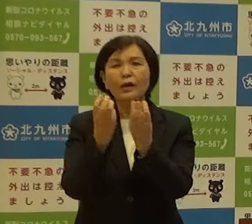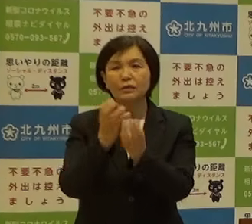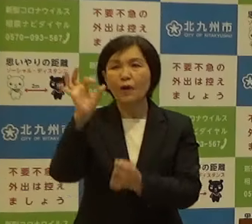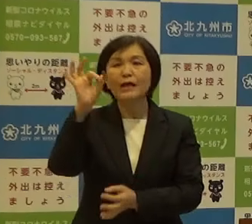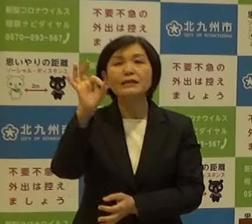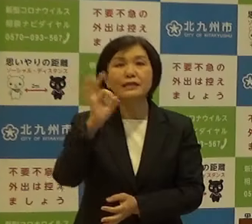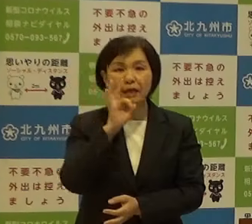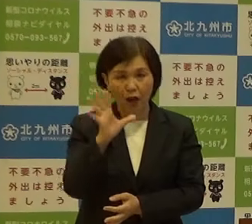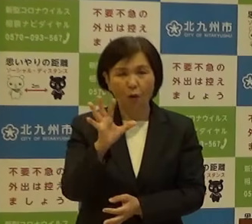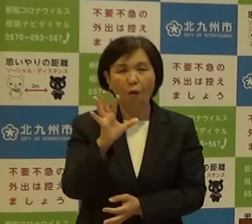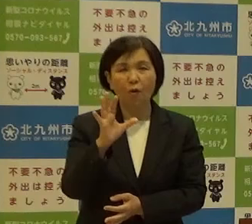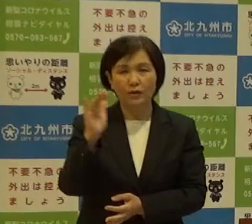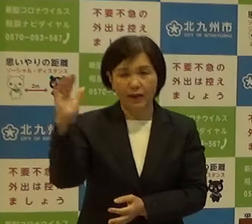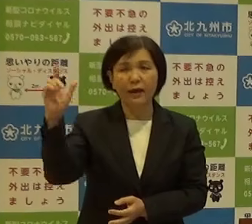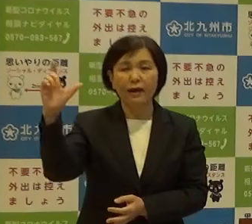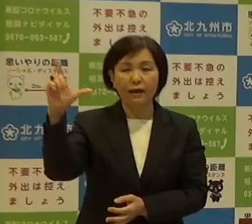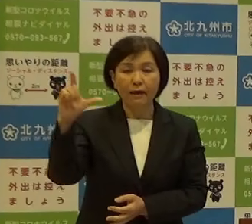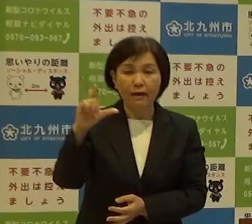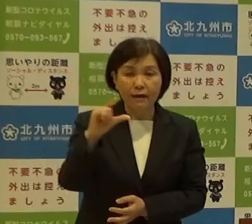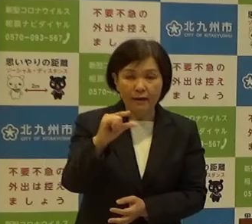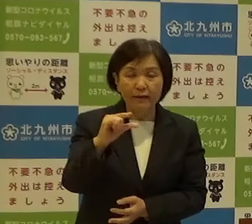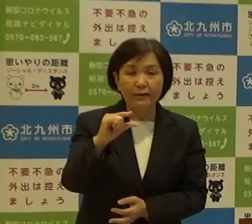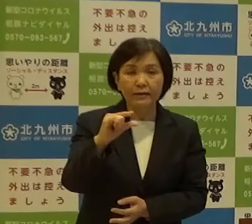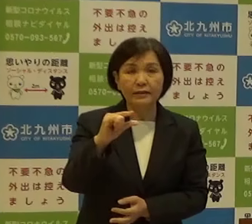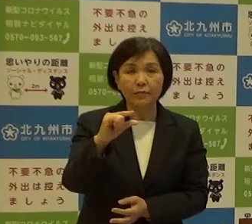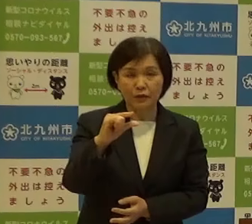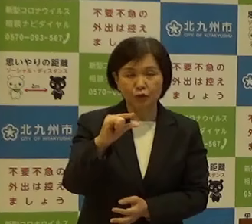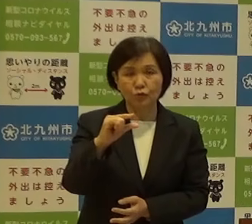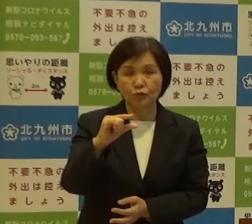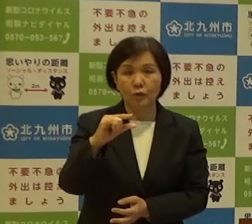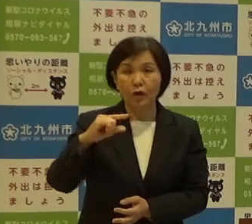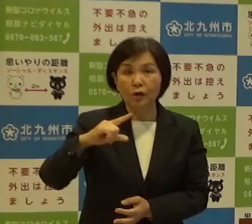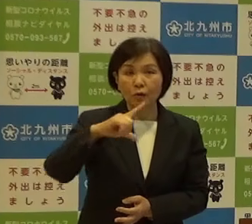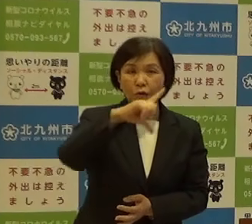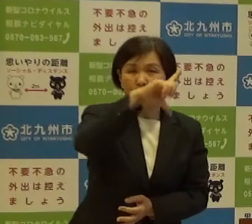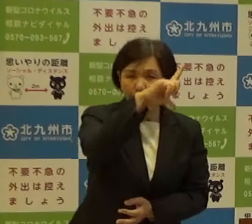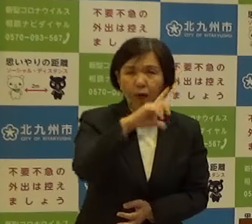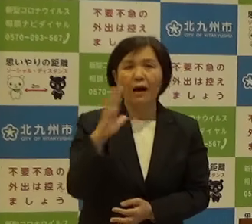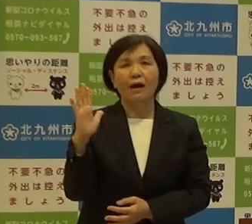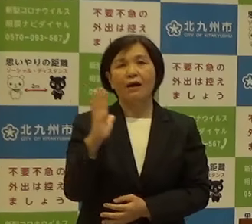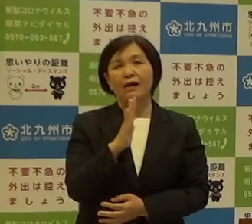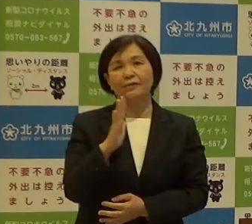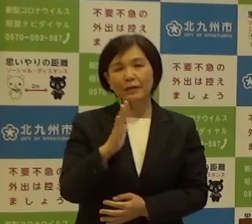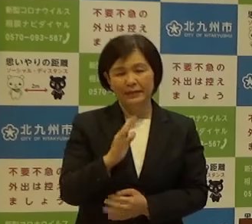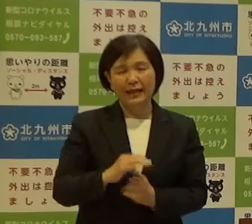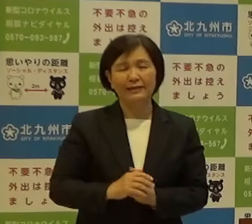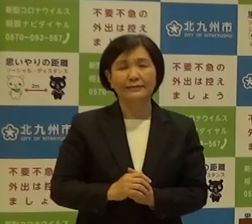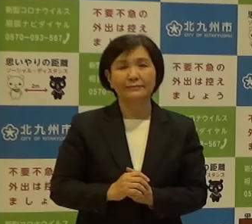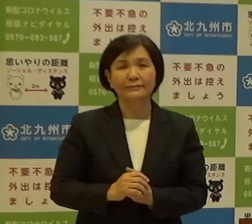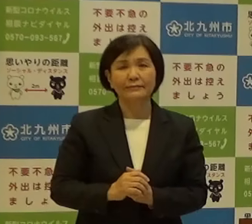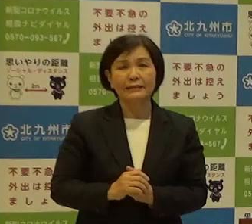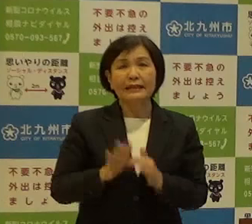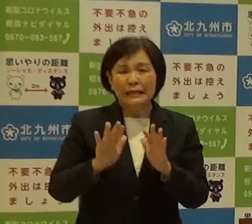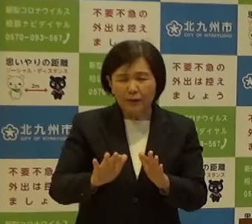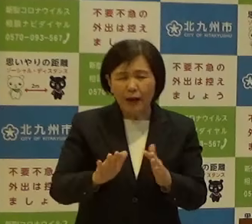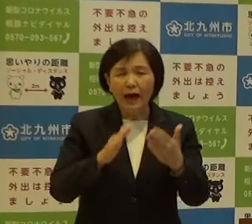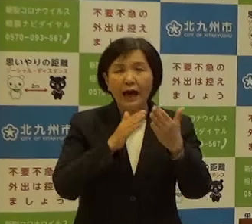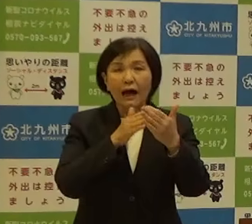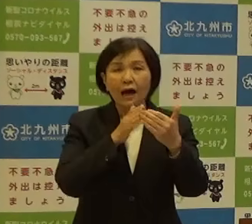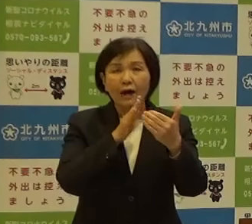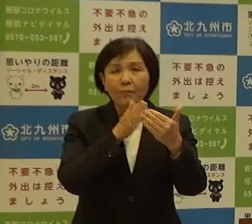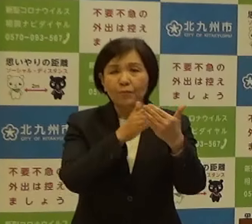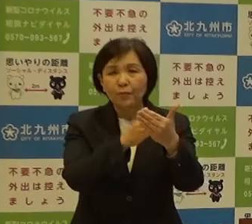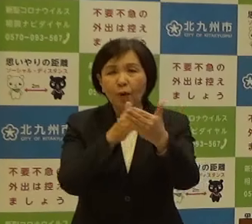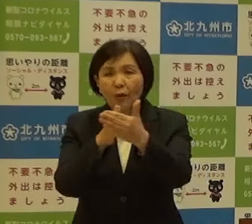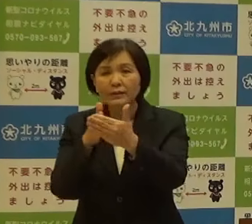低く推移しておりまして、爆発的な感染拡大は抑止されている状況に